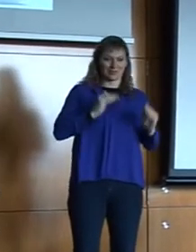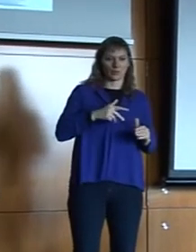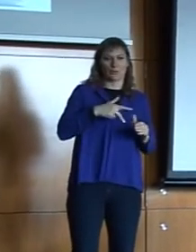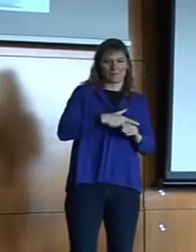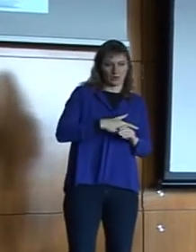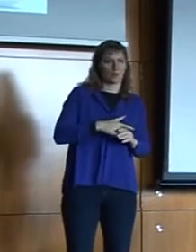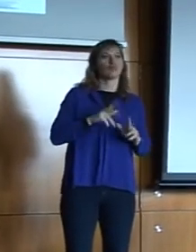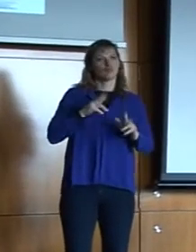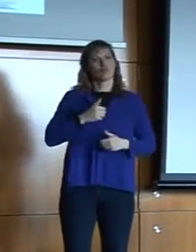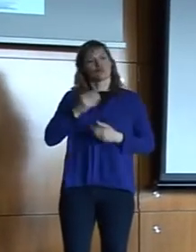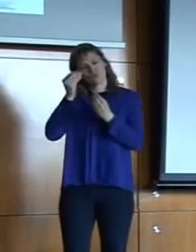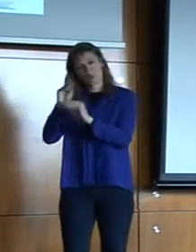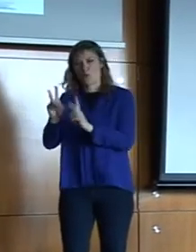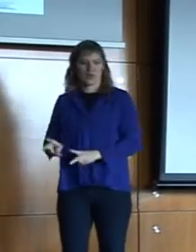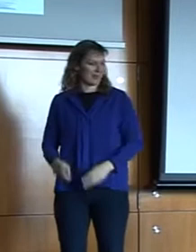Behinderung.